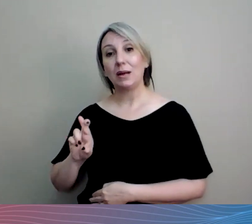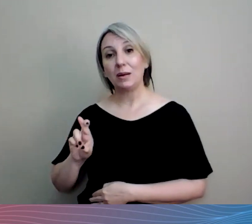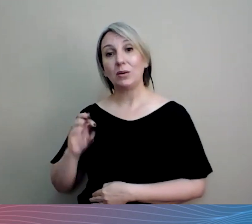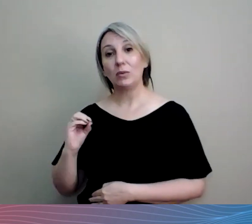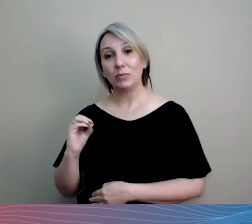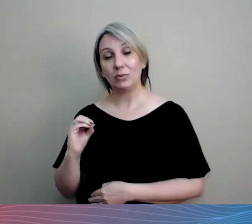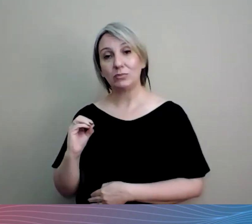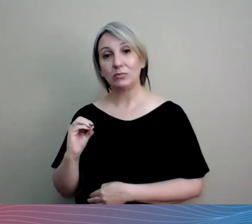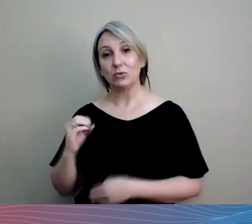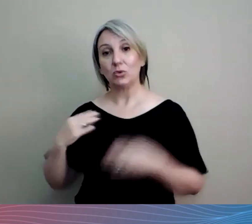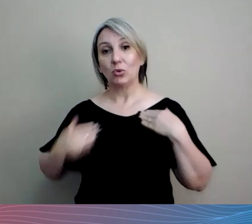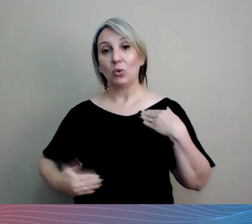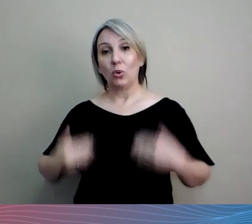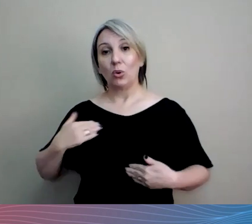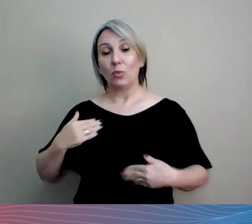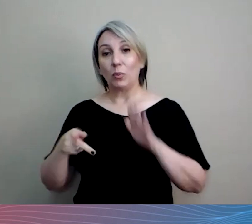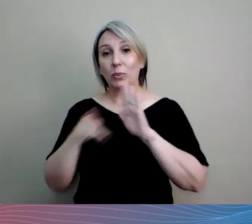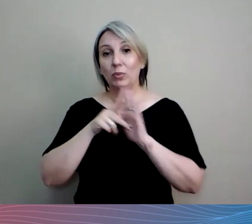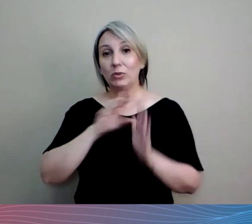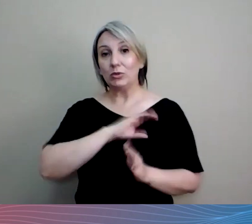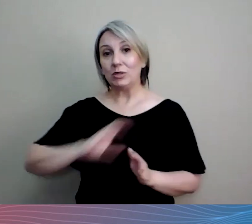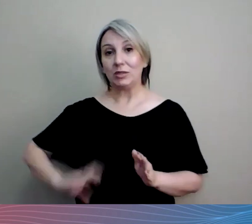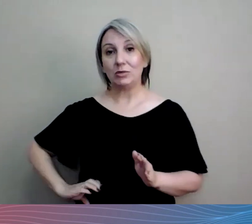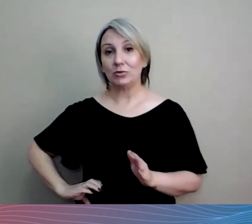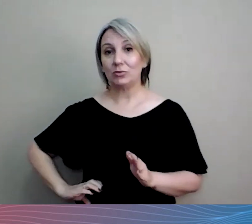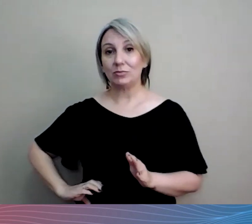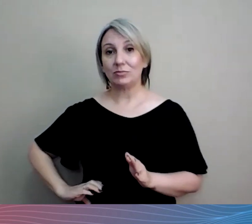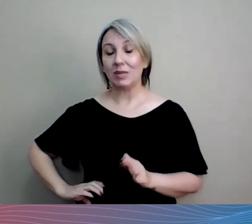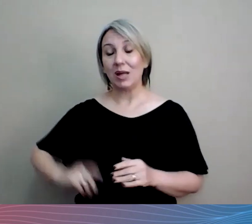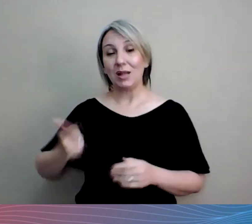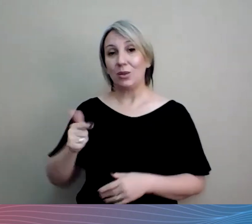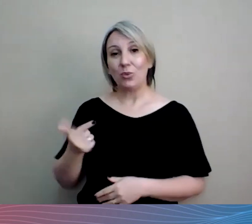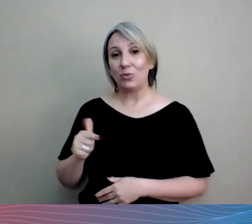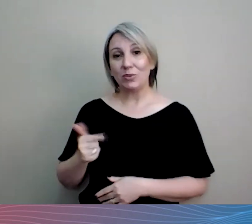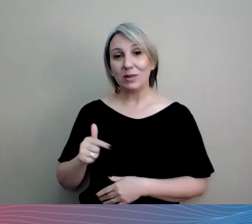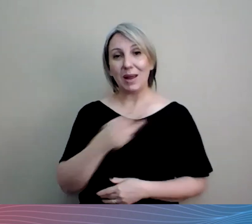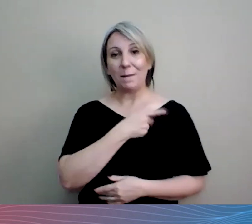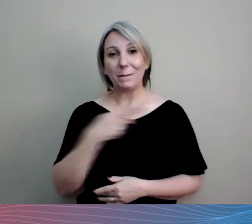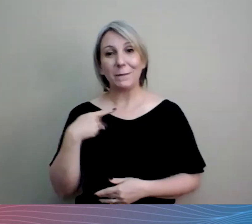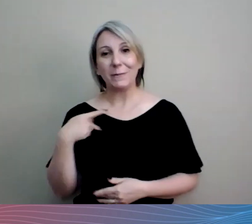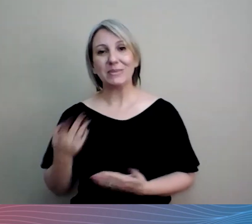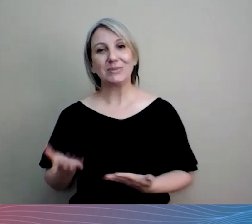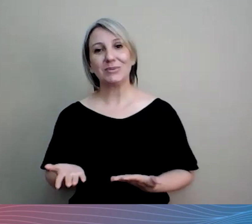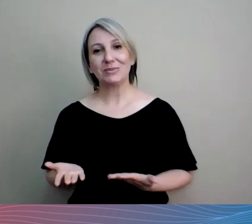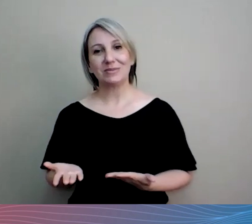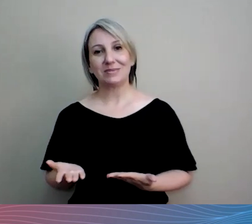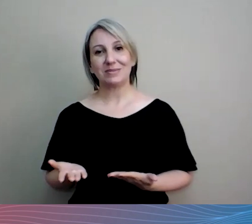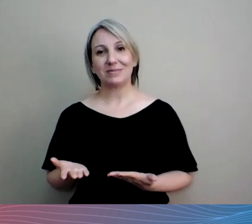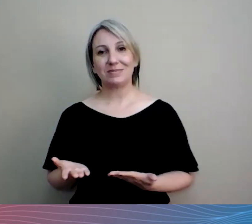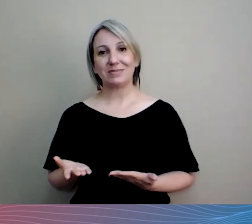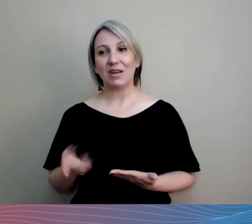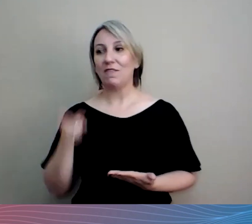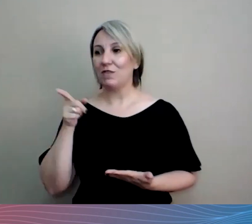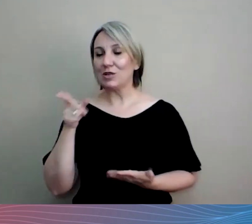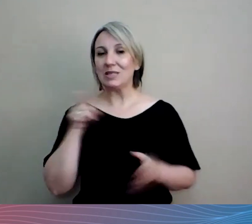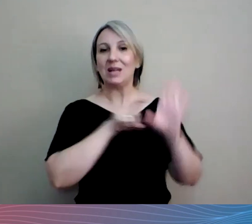vai substituí-lo na função desse membro no corpo de Cristo. Ele vai ser um membro, embora ele